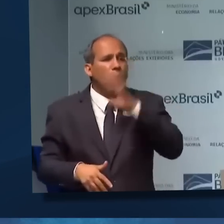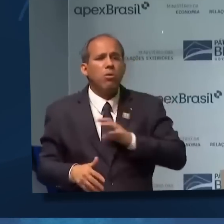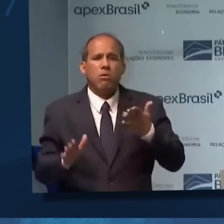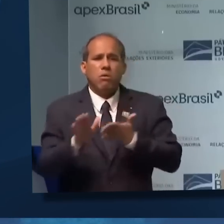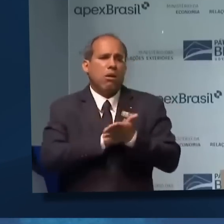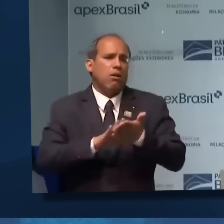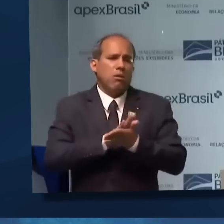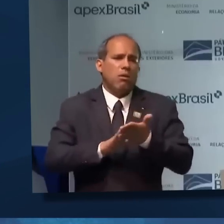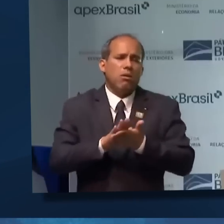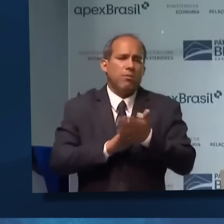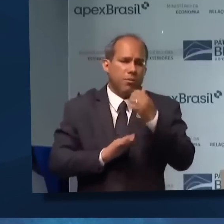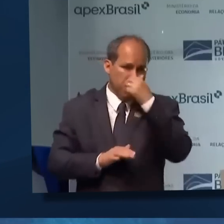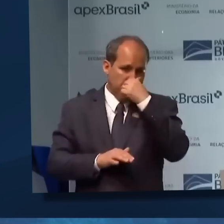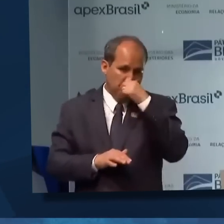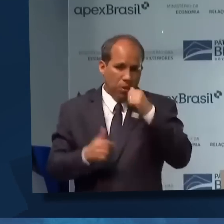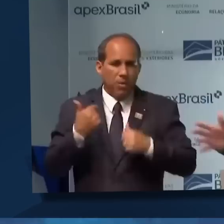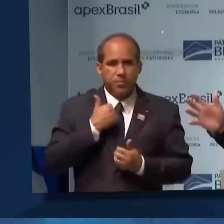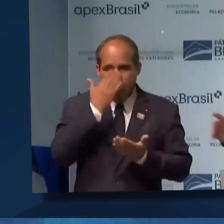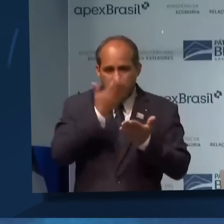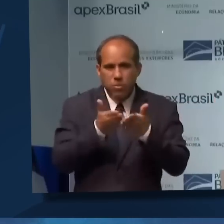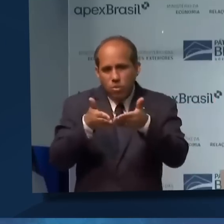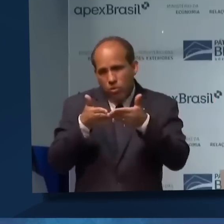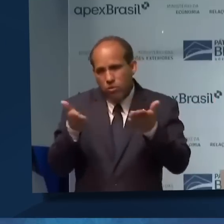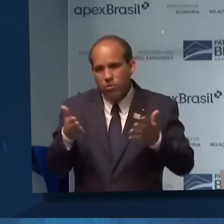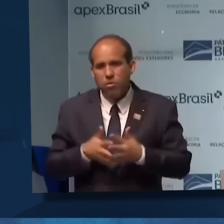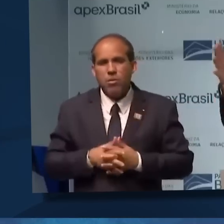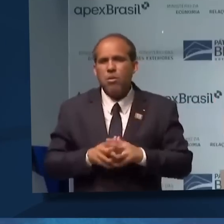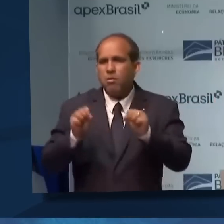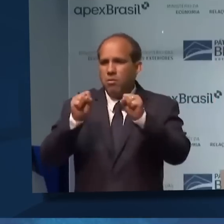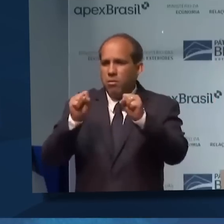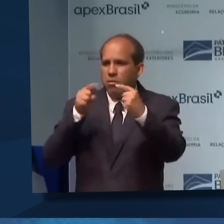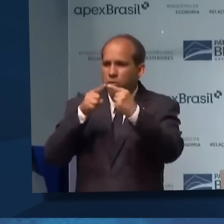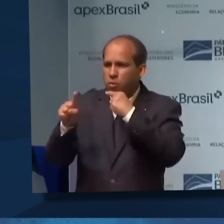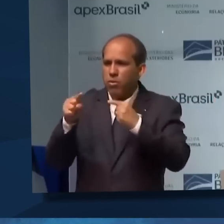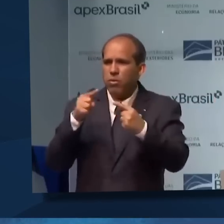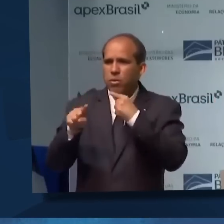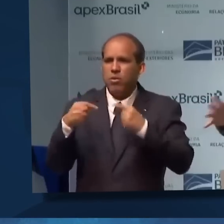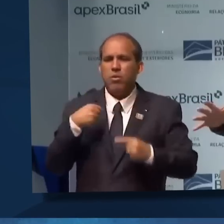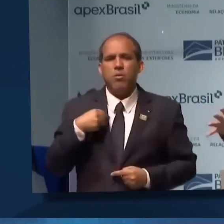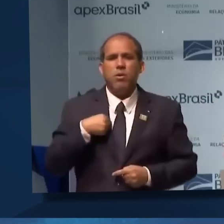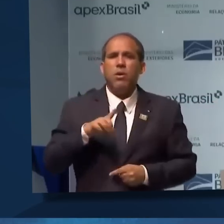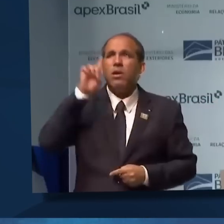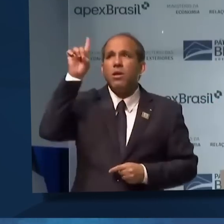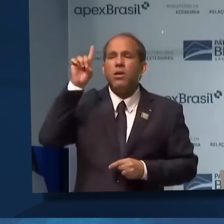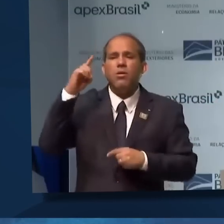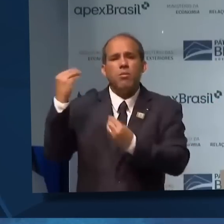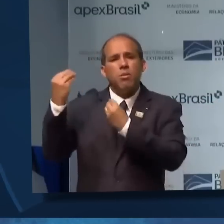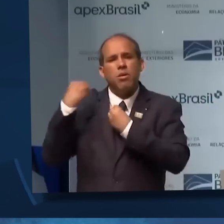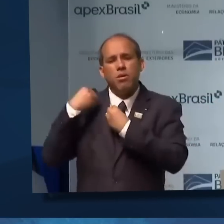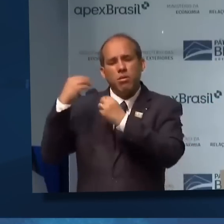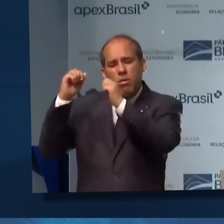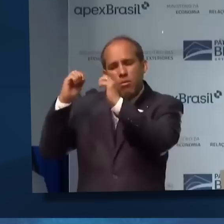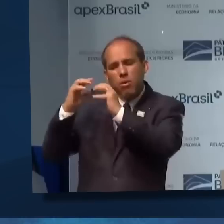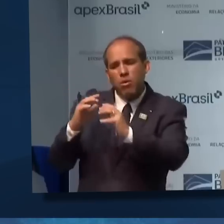ela quais forem. Eu acredito, por favor, pode discordar, que Deus botou a mão sobre o